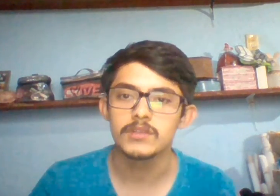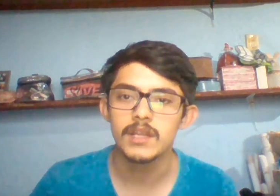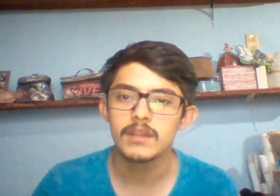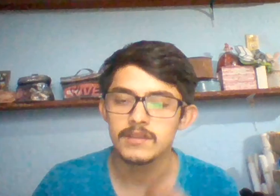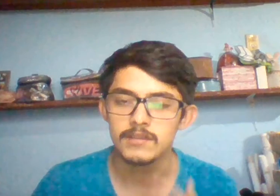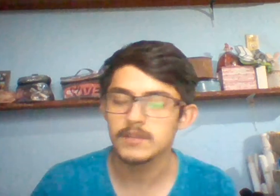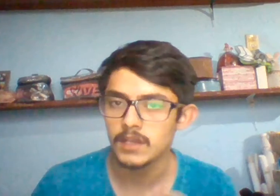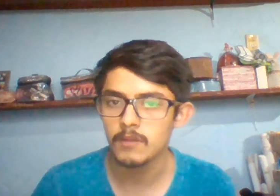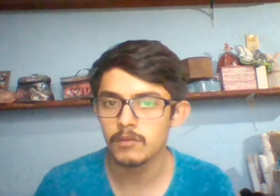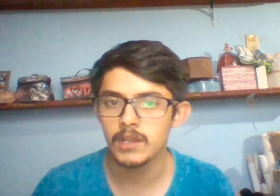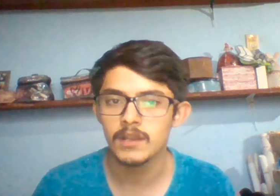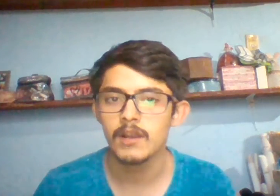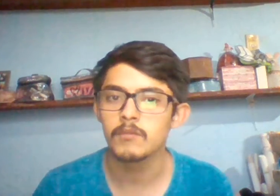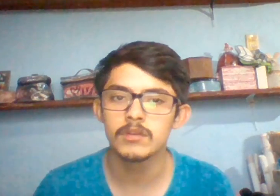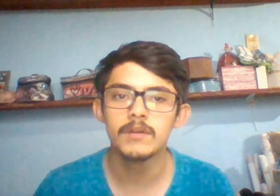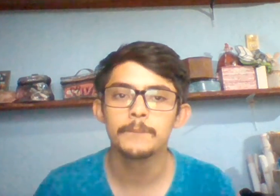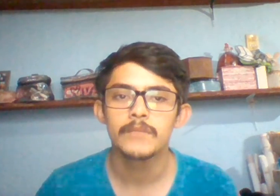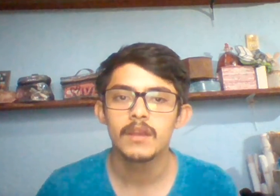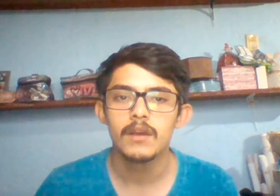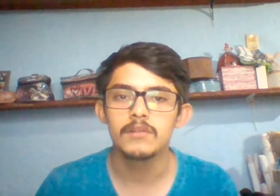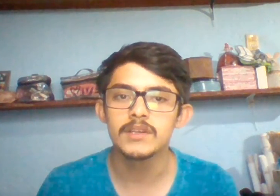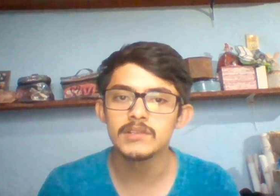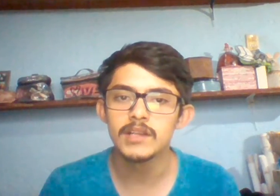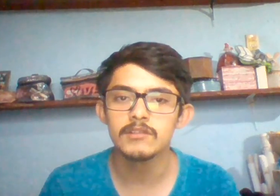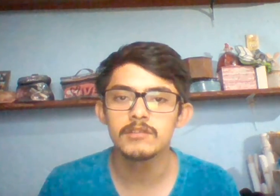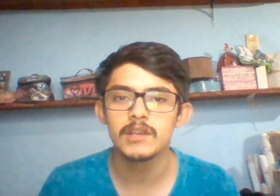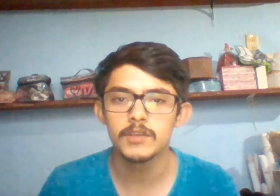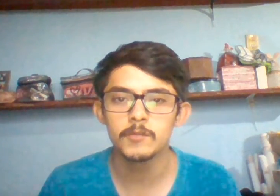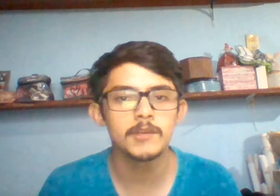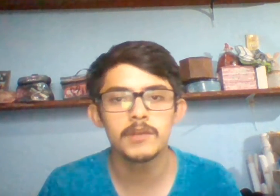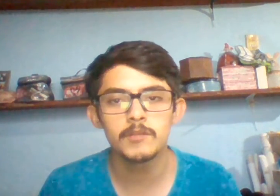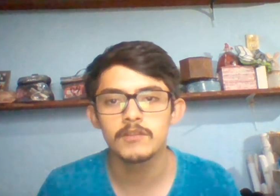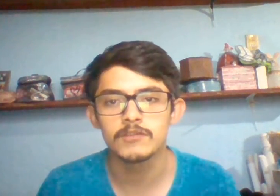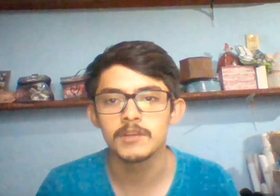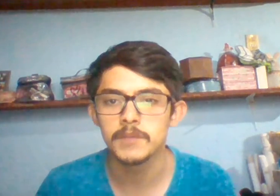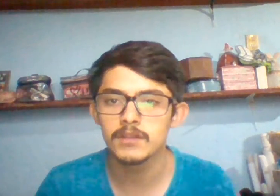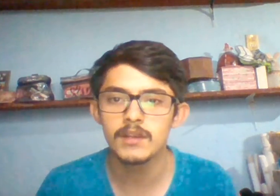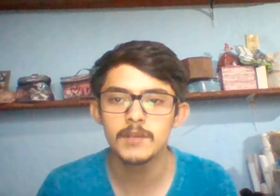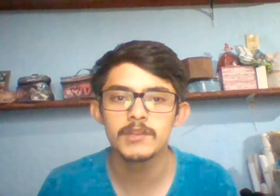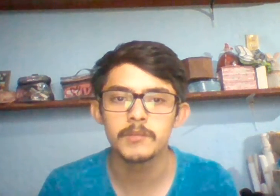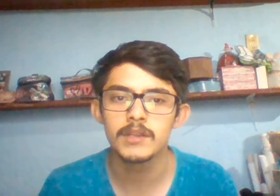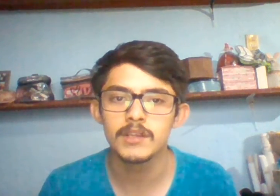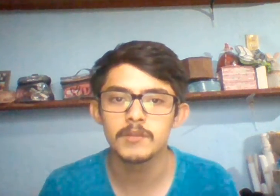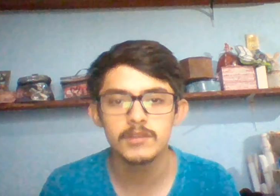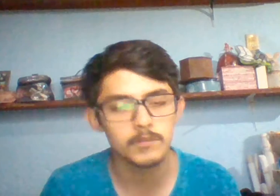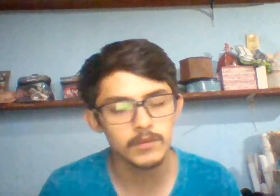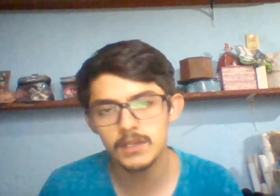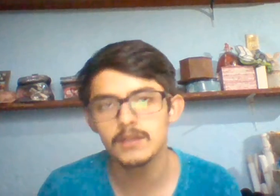velocidad que existe en el motor. Aunque estos sean los elementos principales para el funcionamiento del equipo, se puede tener más componentes